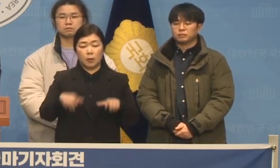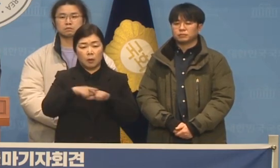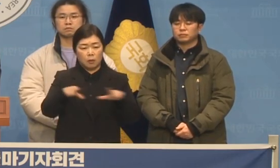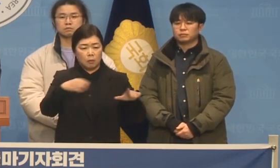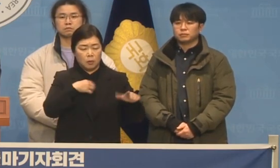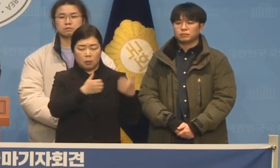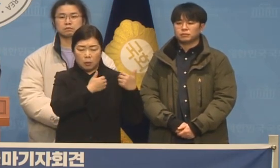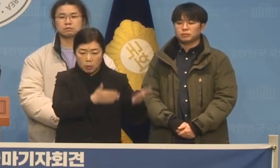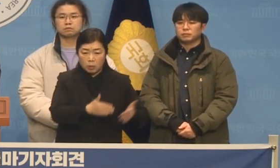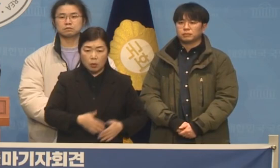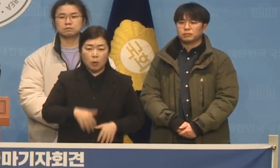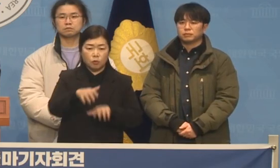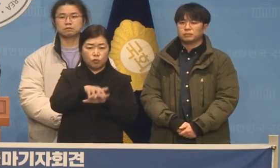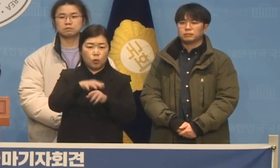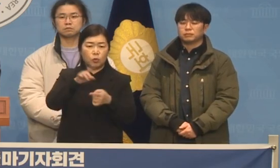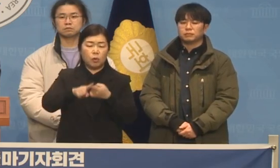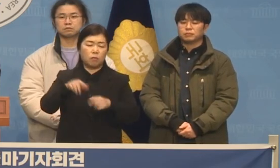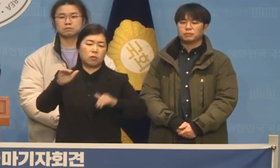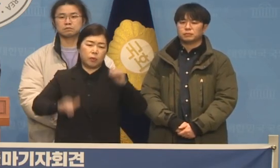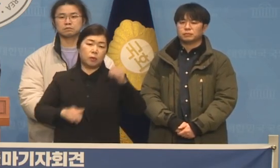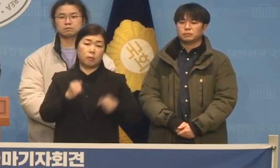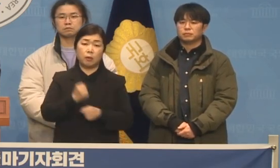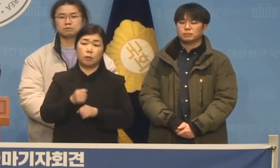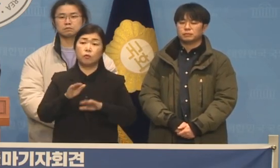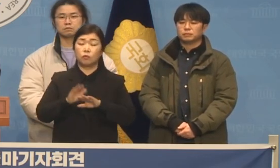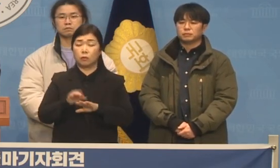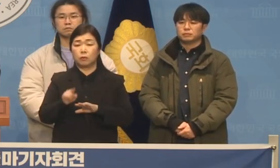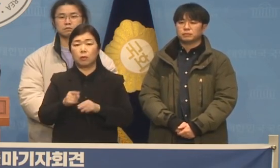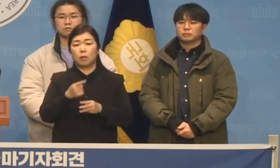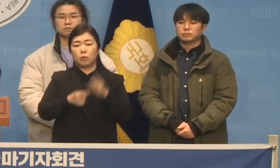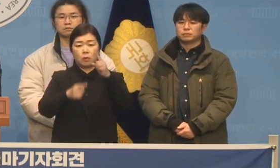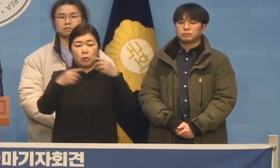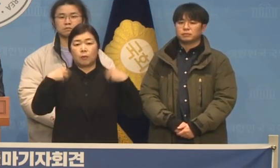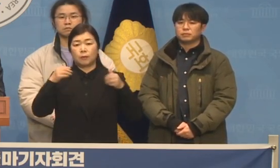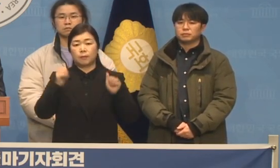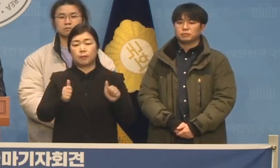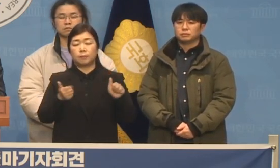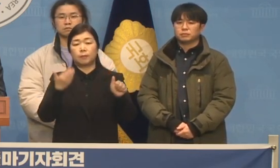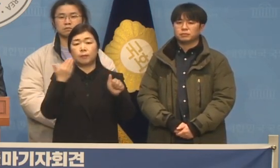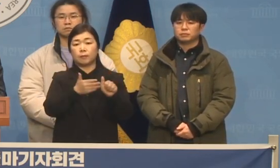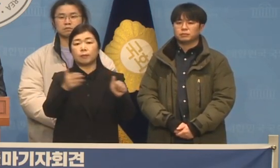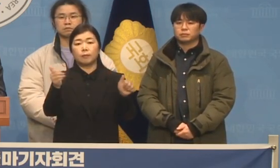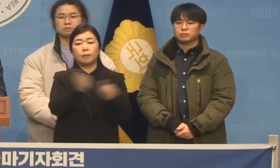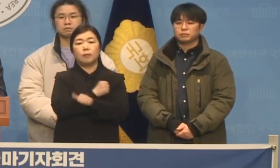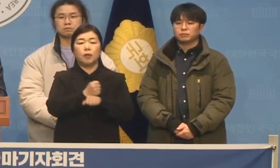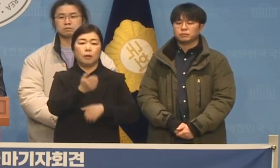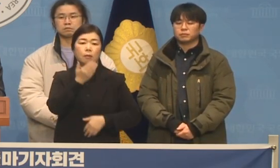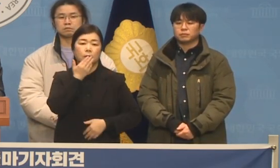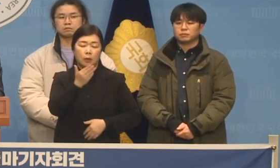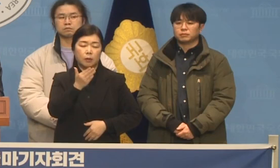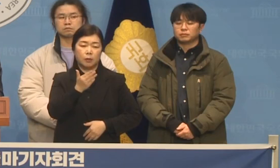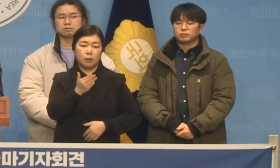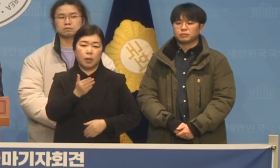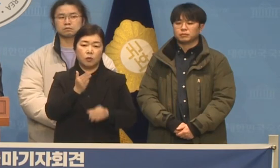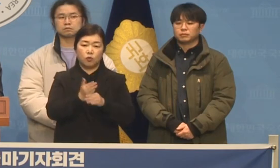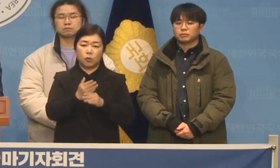방치하고 구조적 불평등을 키우는 윤석열 정부를 심판하고 교체해내는 구심점이 되겠습니다.